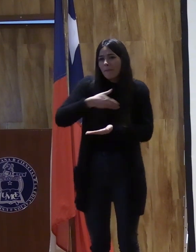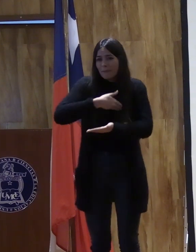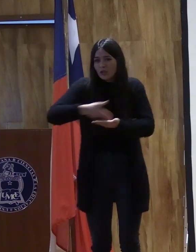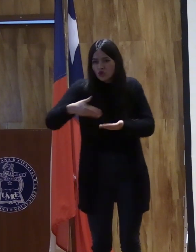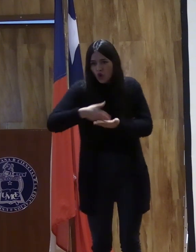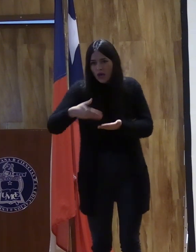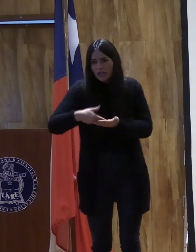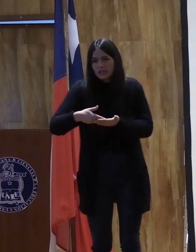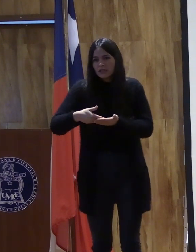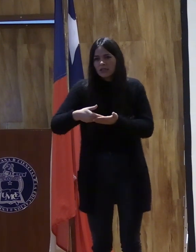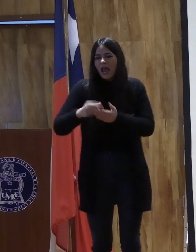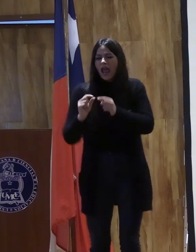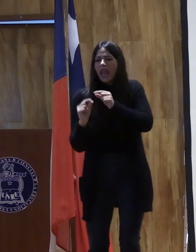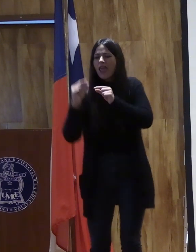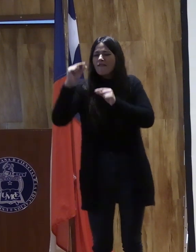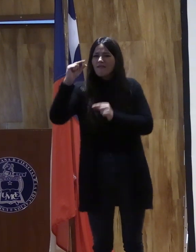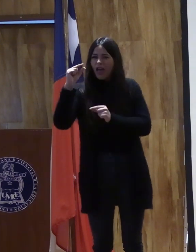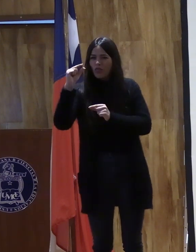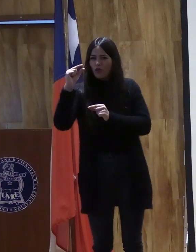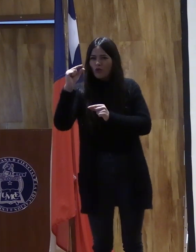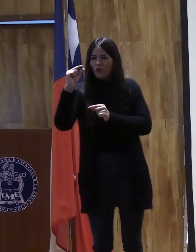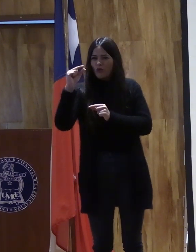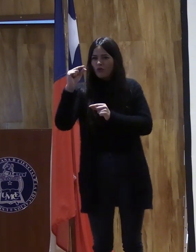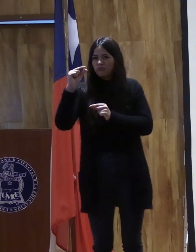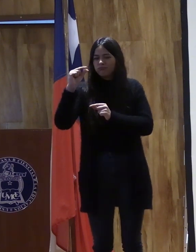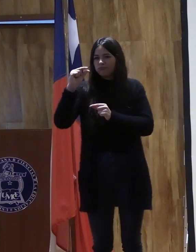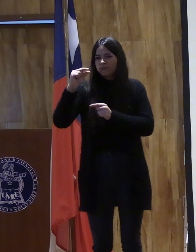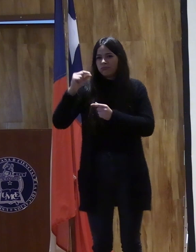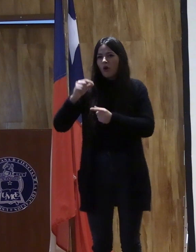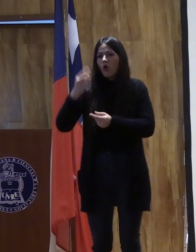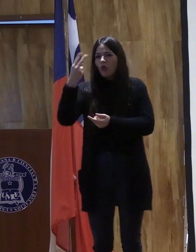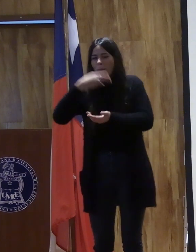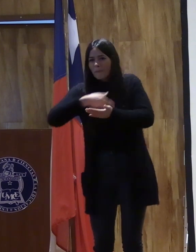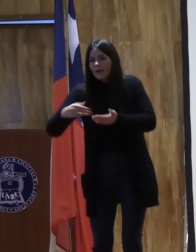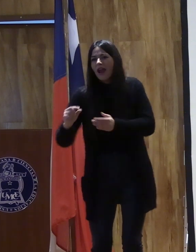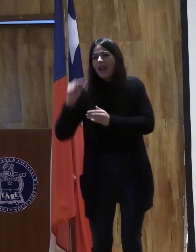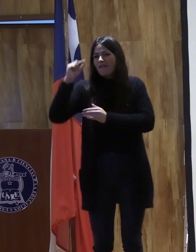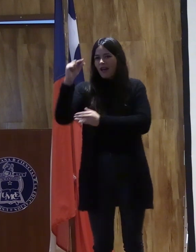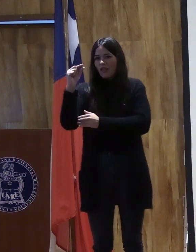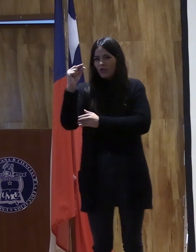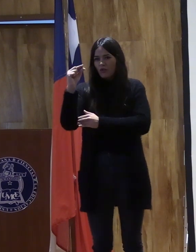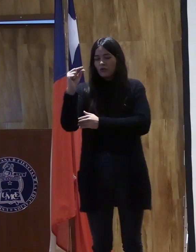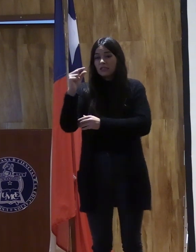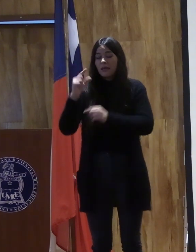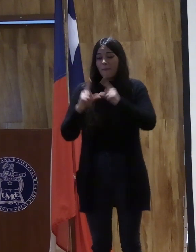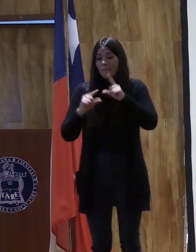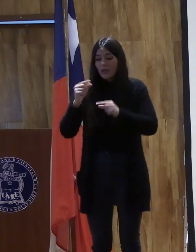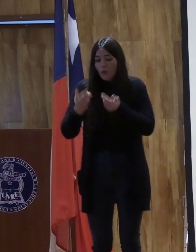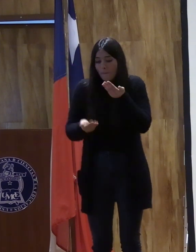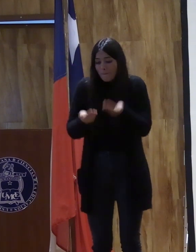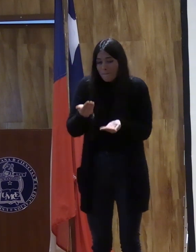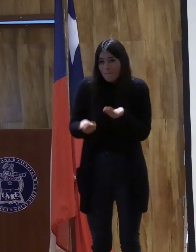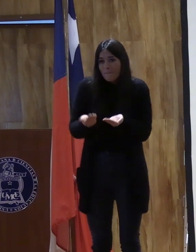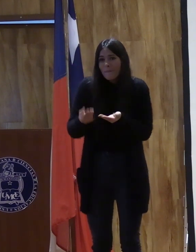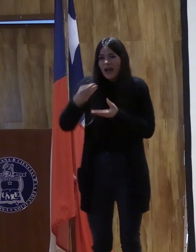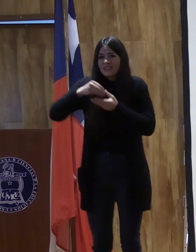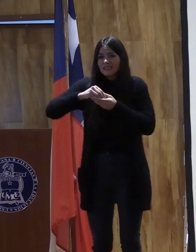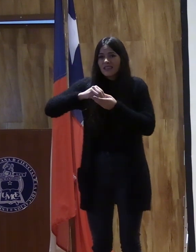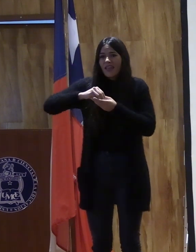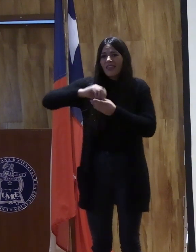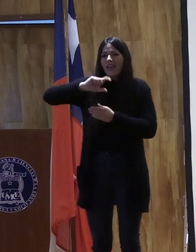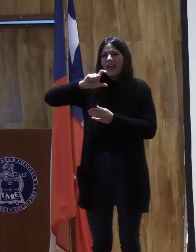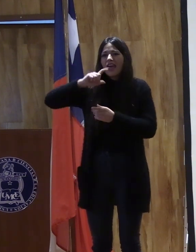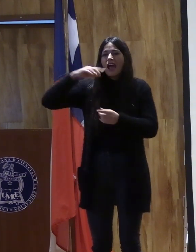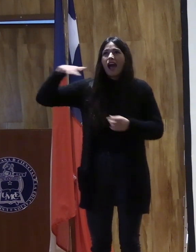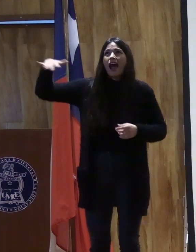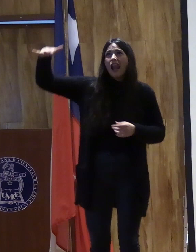la 12, que sería 1 billón de masas solares. Entonces uno mide la masa de una galaxia, la masa